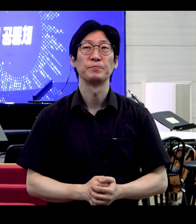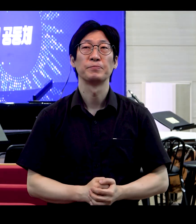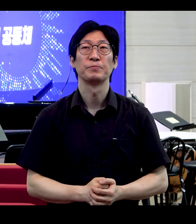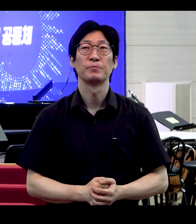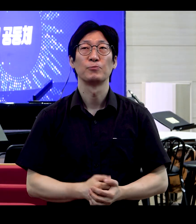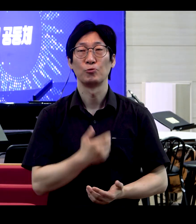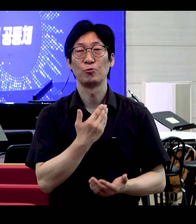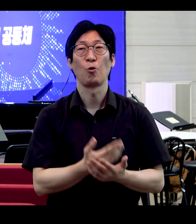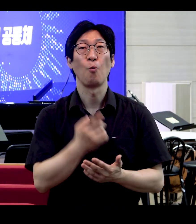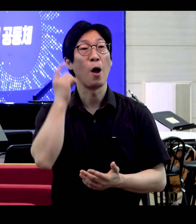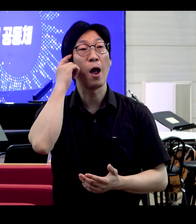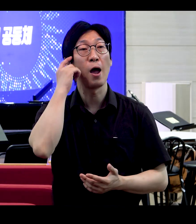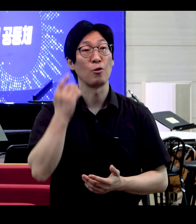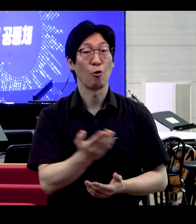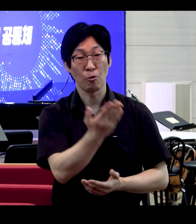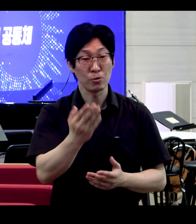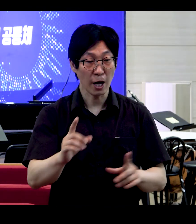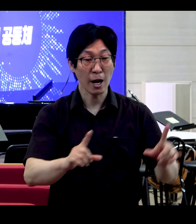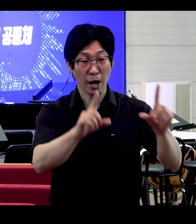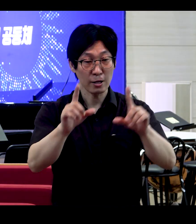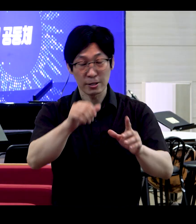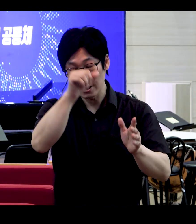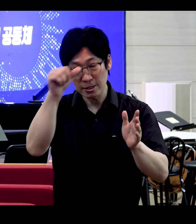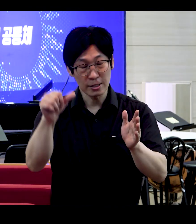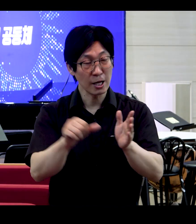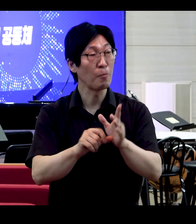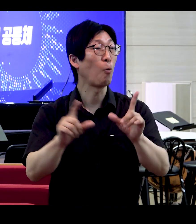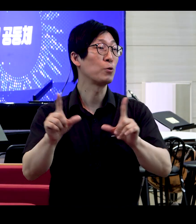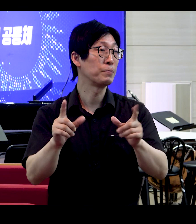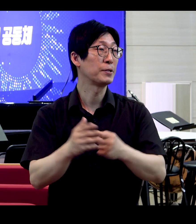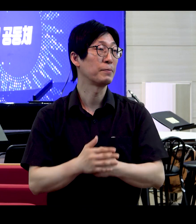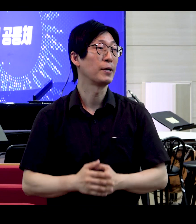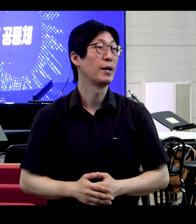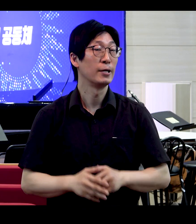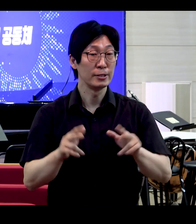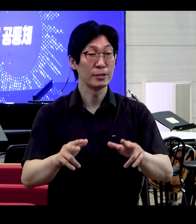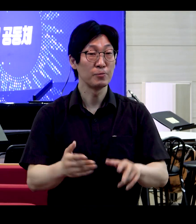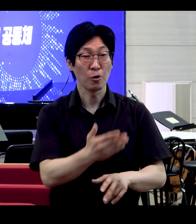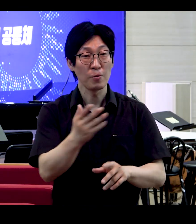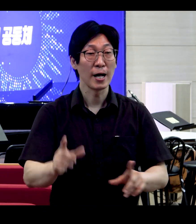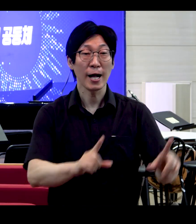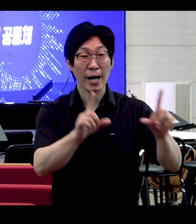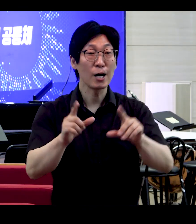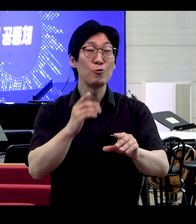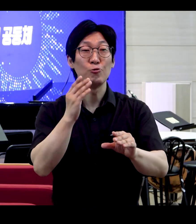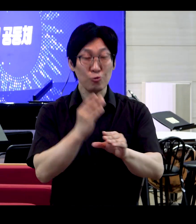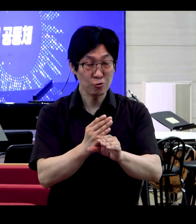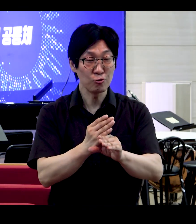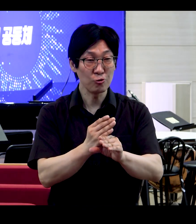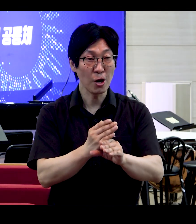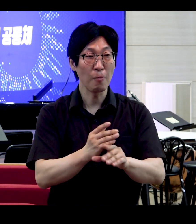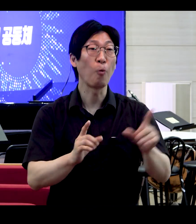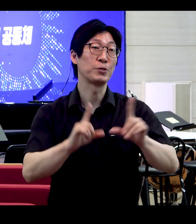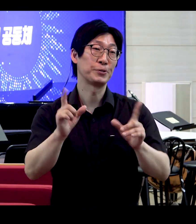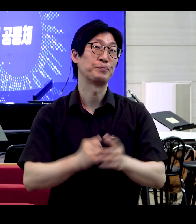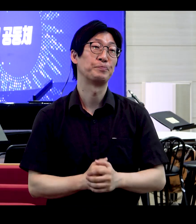이게 중요해요. 왜냐하면 우리가 살아야 할 인생이거든요. 아니, 지금 우리가 살고 있는 인생이에요. 정확히 말하면 우리가